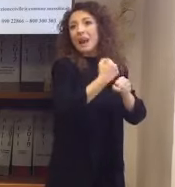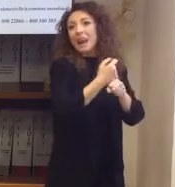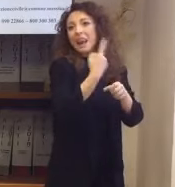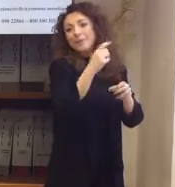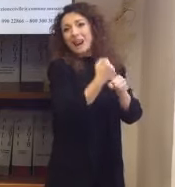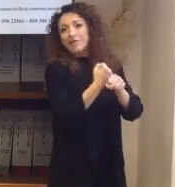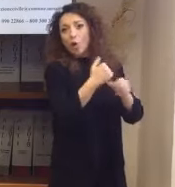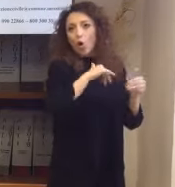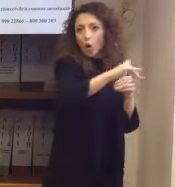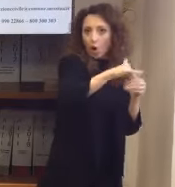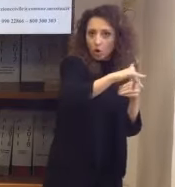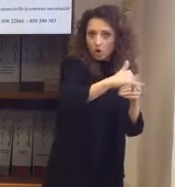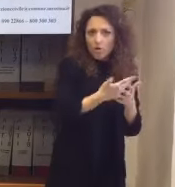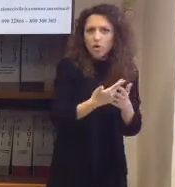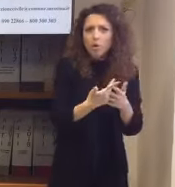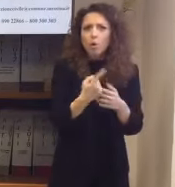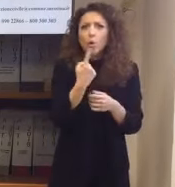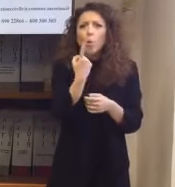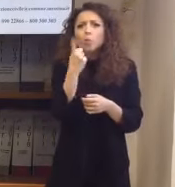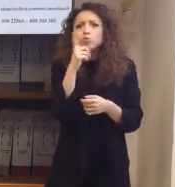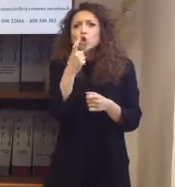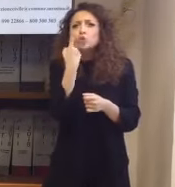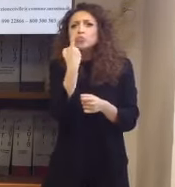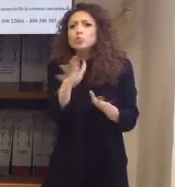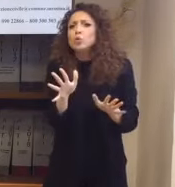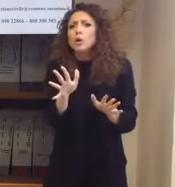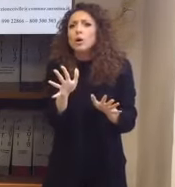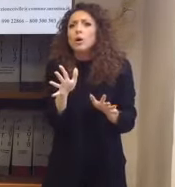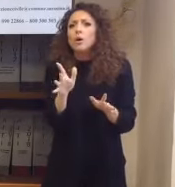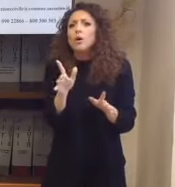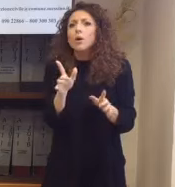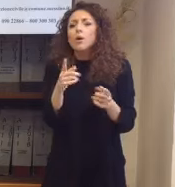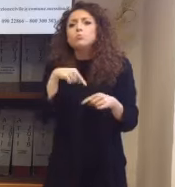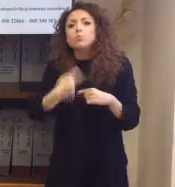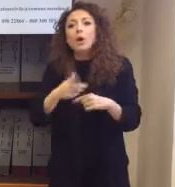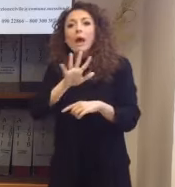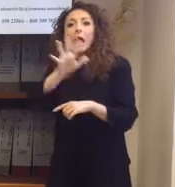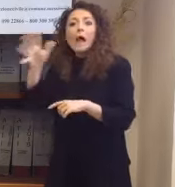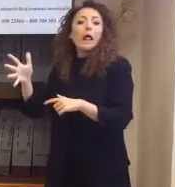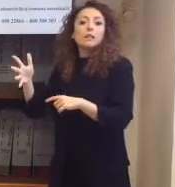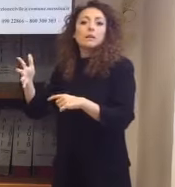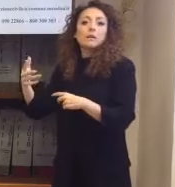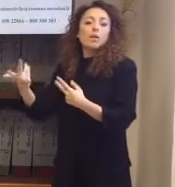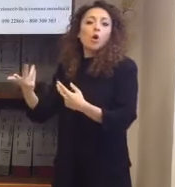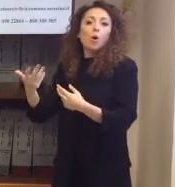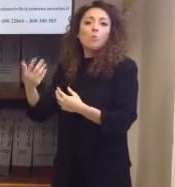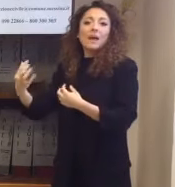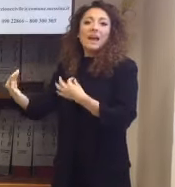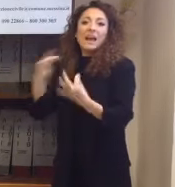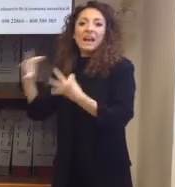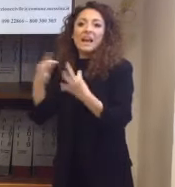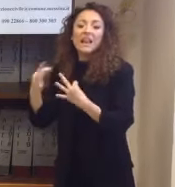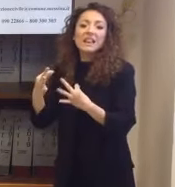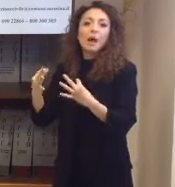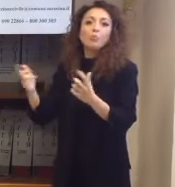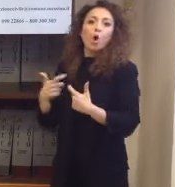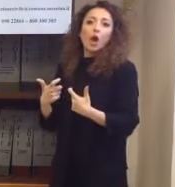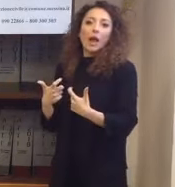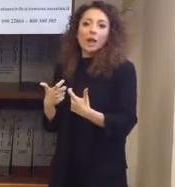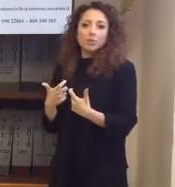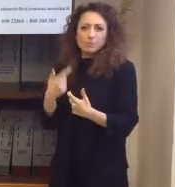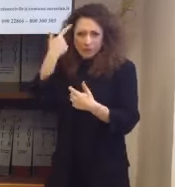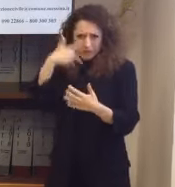solo giorno ci hanno fatto campare, poi ci hanno ammazzato, perché sapete bene che il 9 di